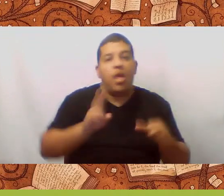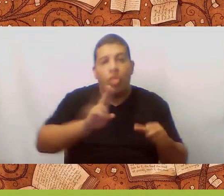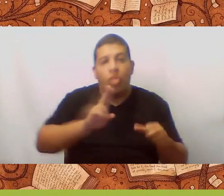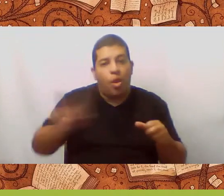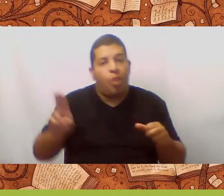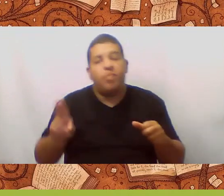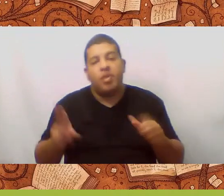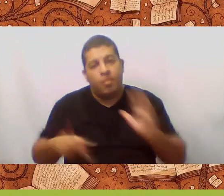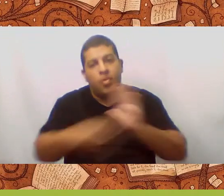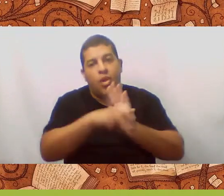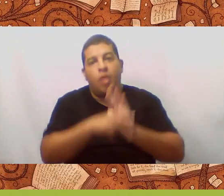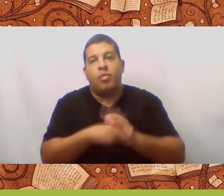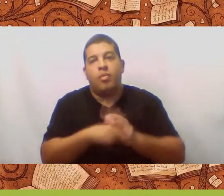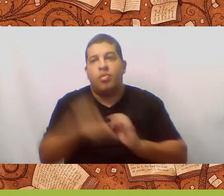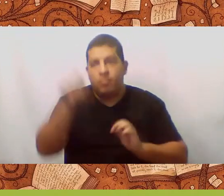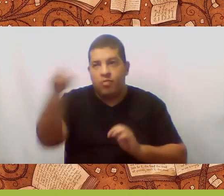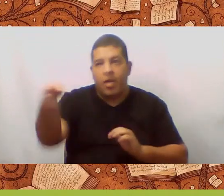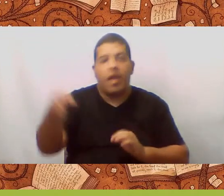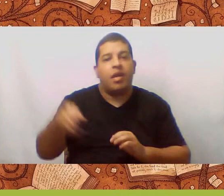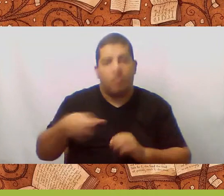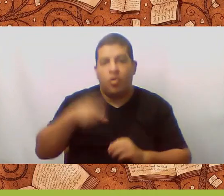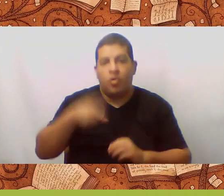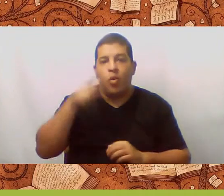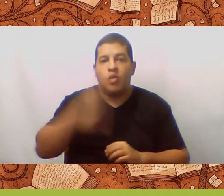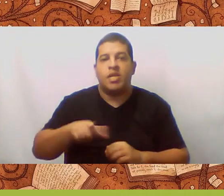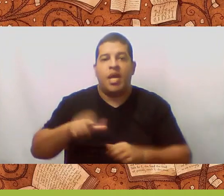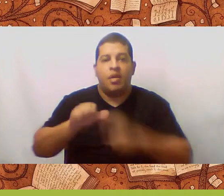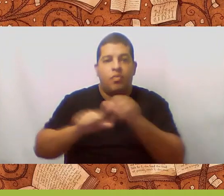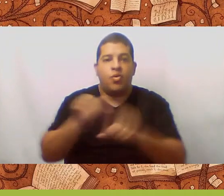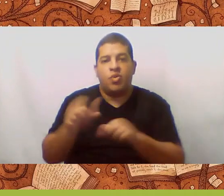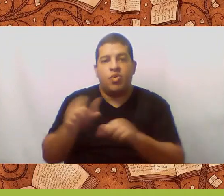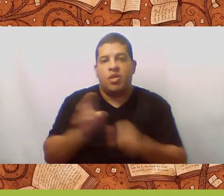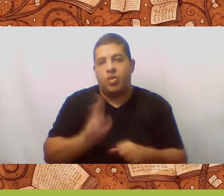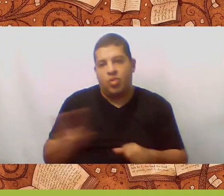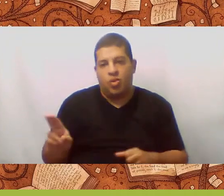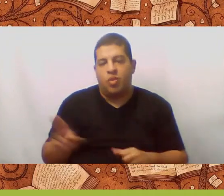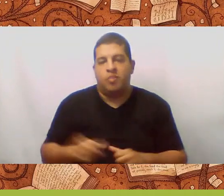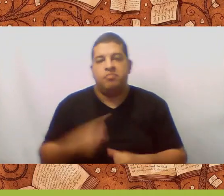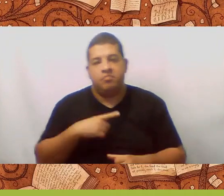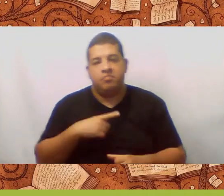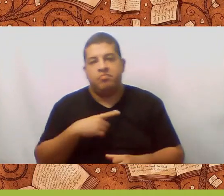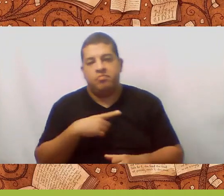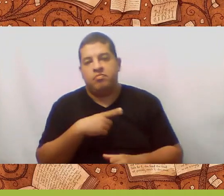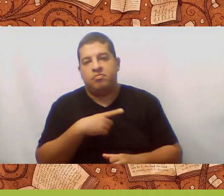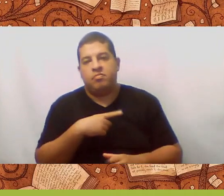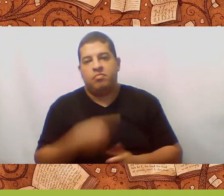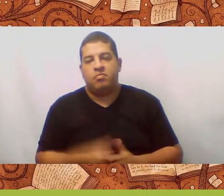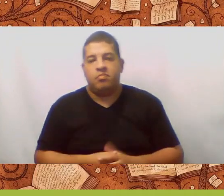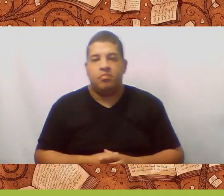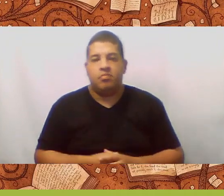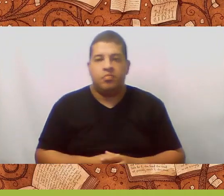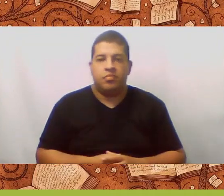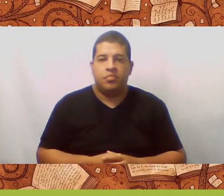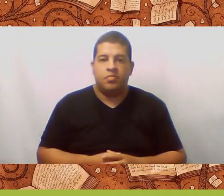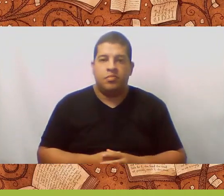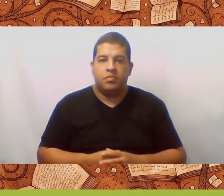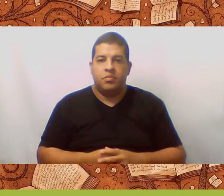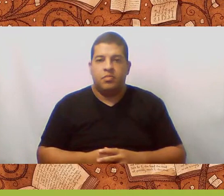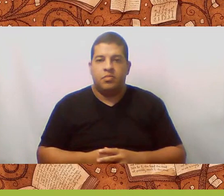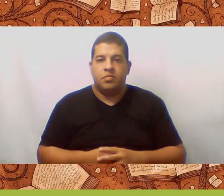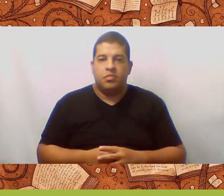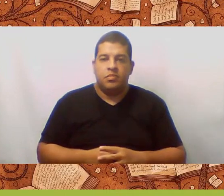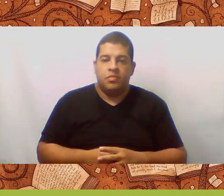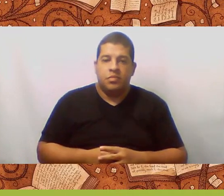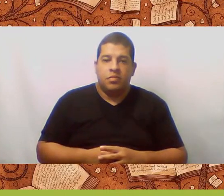né, faz parte dessa ruptura com o patriarcado, né, e onde o patriarcado, eu já disse,